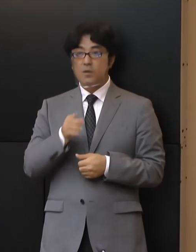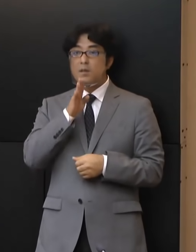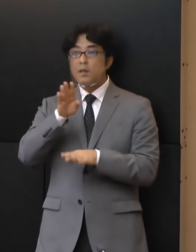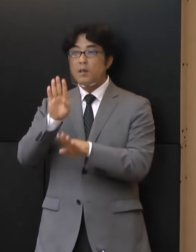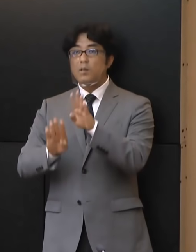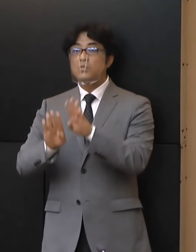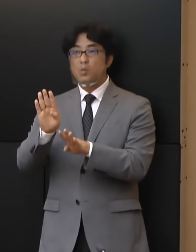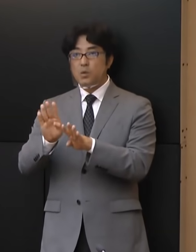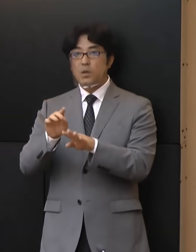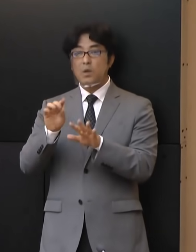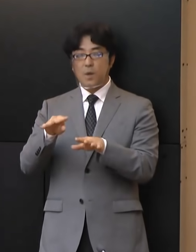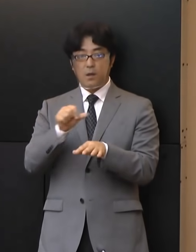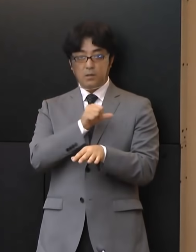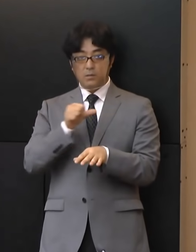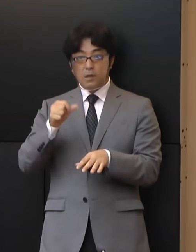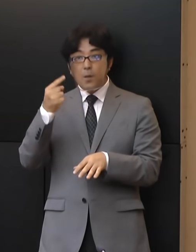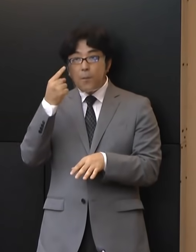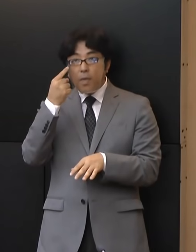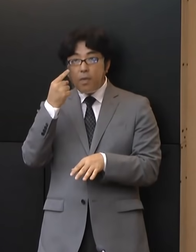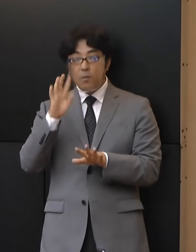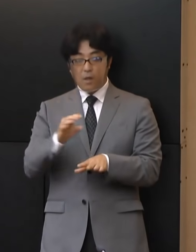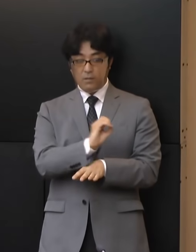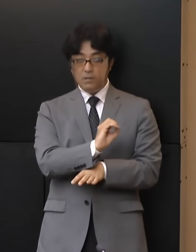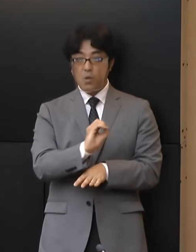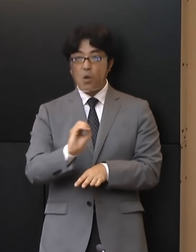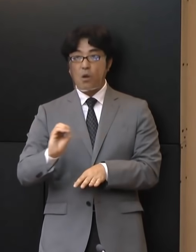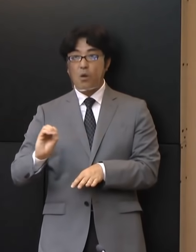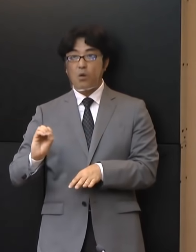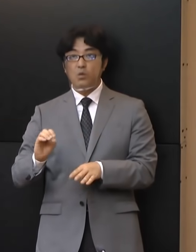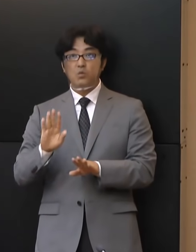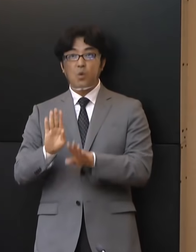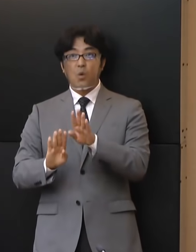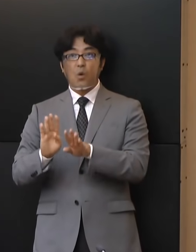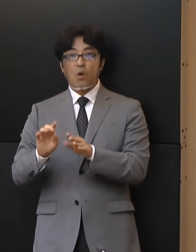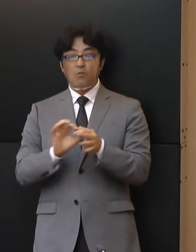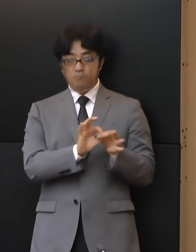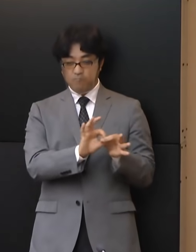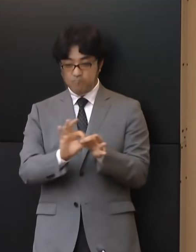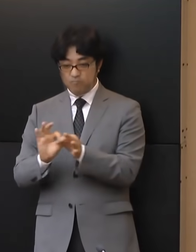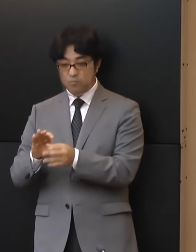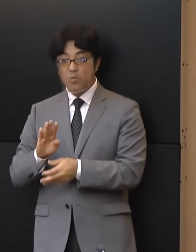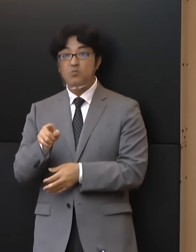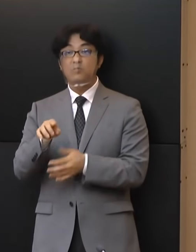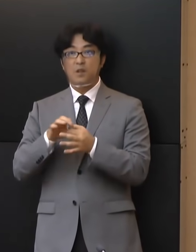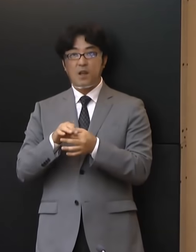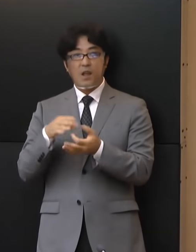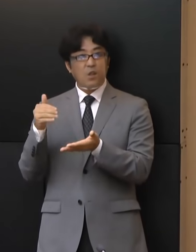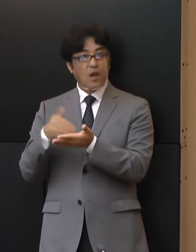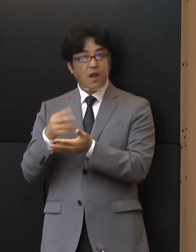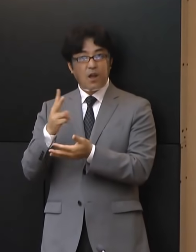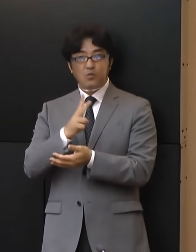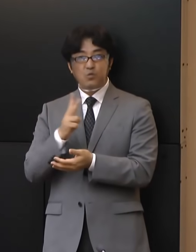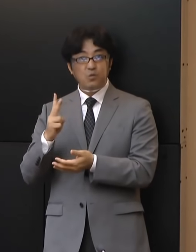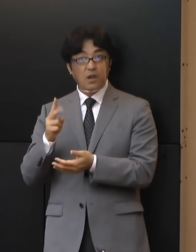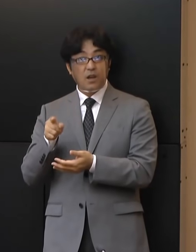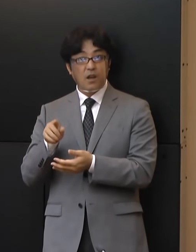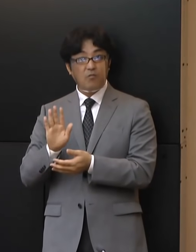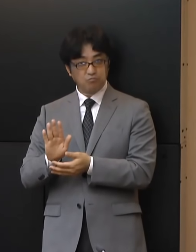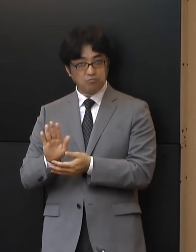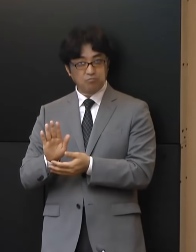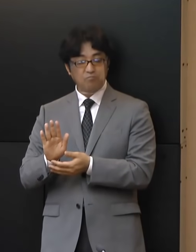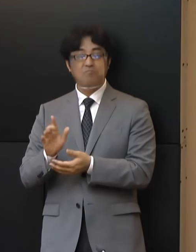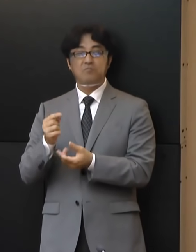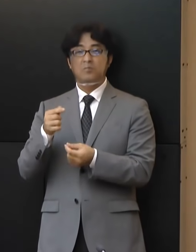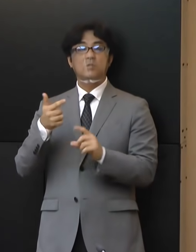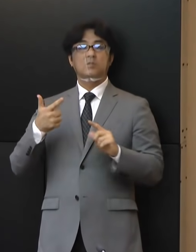で5日目に入るんですかね、ゼロが続いて。ですから、よく聞かれるんですけど、あと2日ですねというふうに言われるんですが、そうではありません